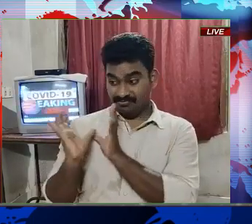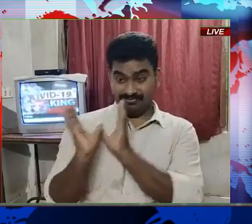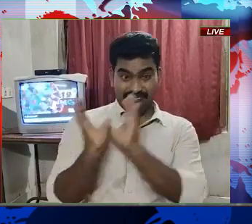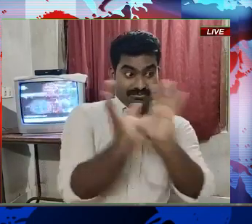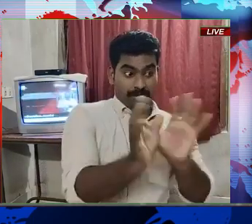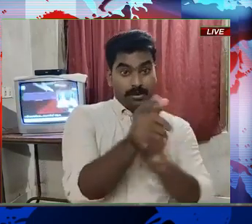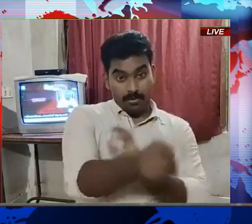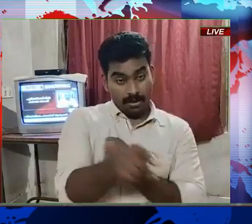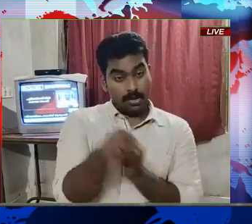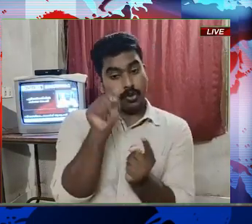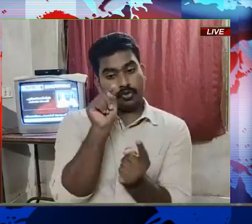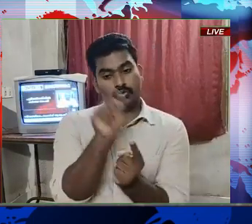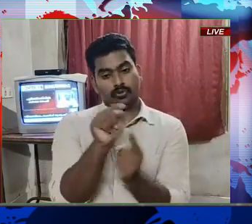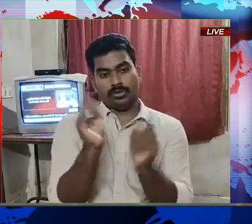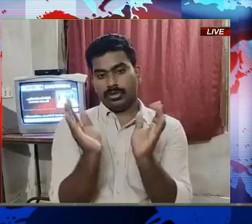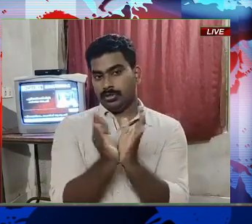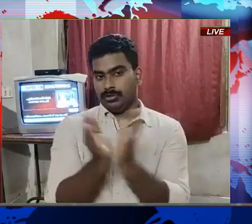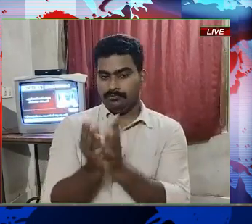പോലീസിനും,